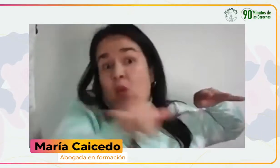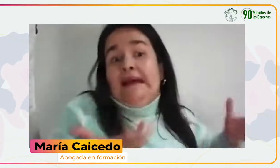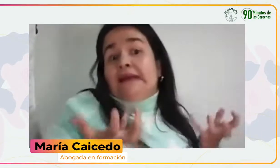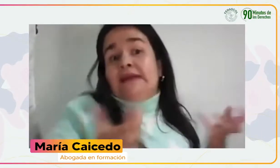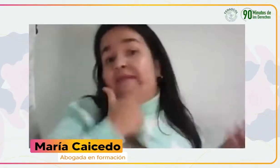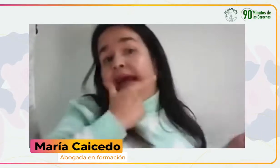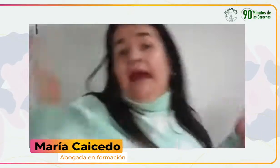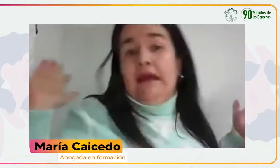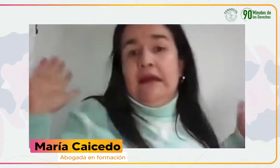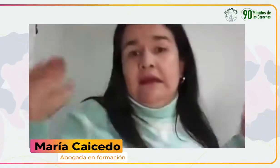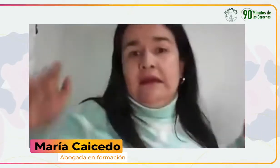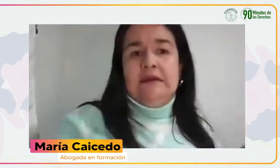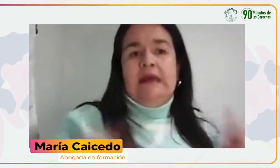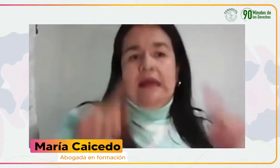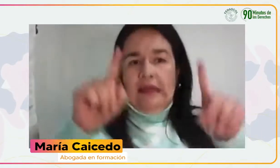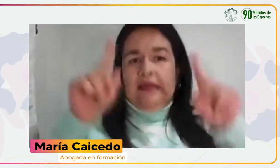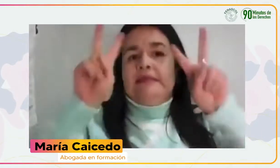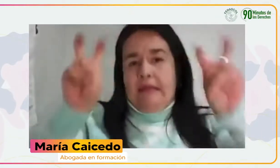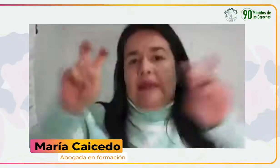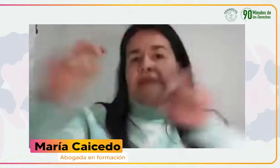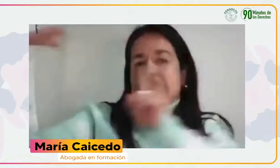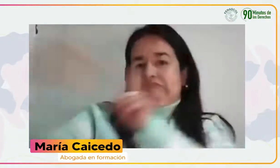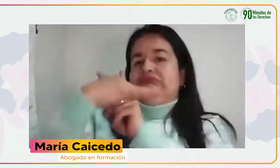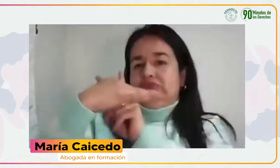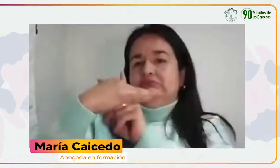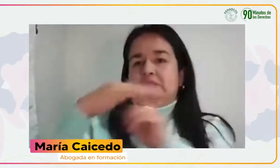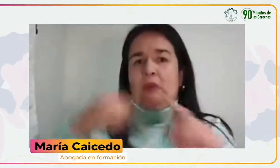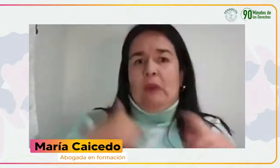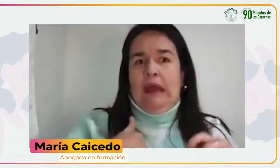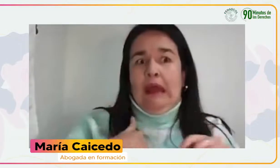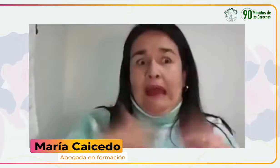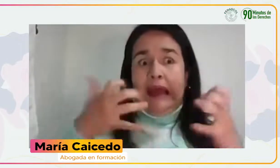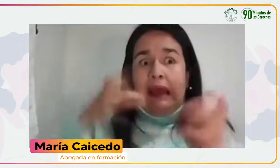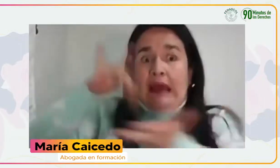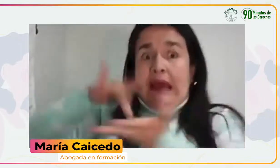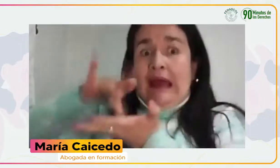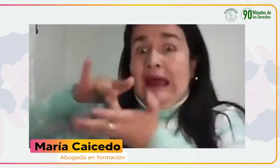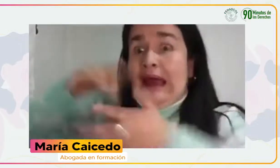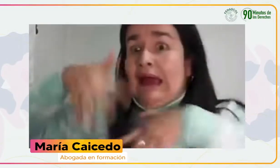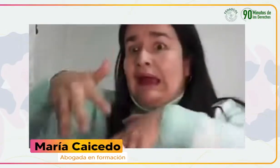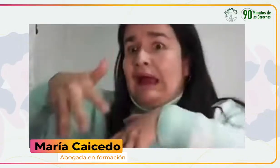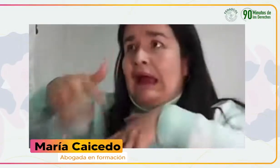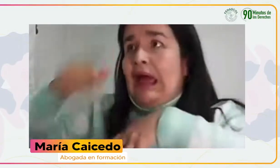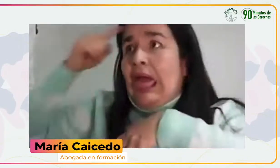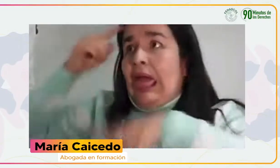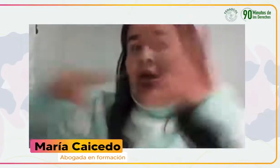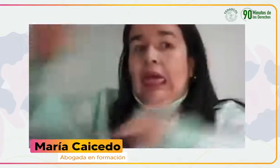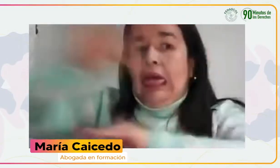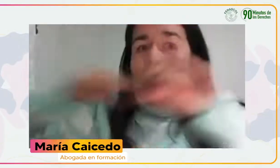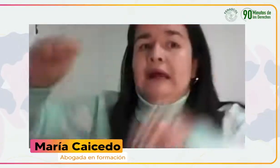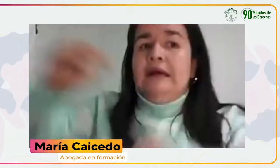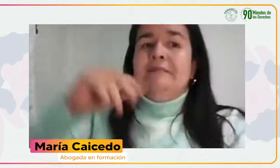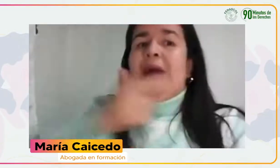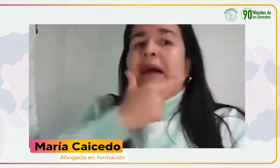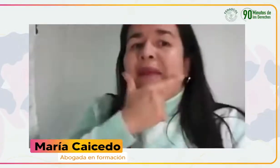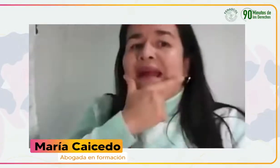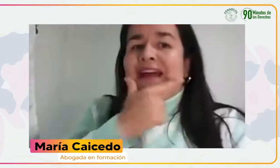lo miramos que, ay, no, que entonces son lesbianas. Y